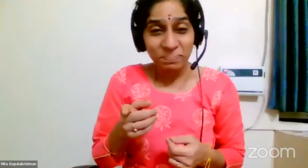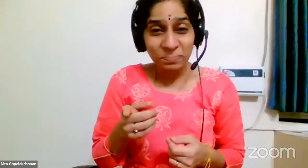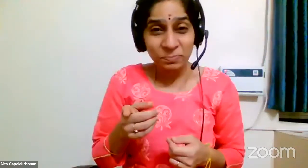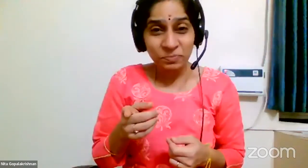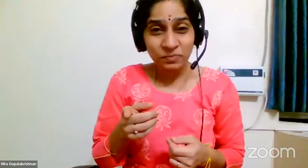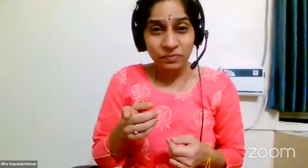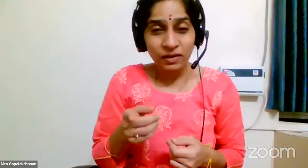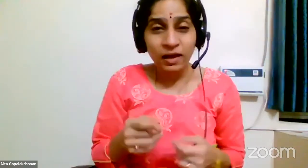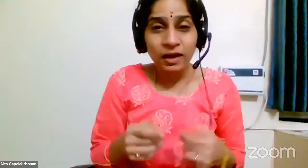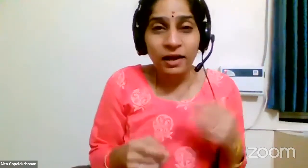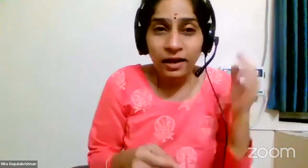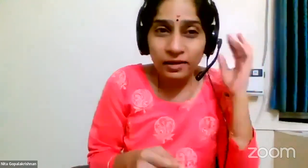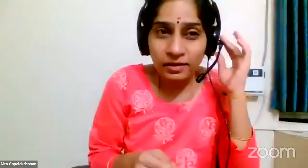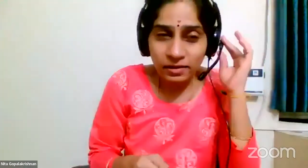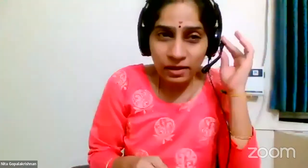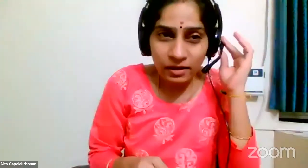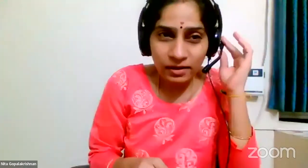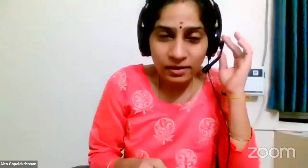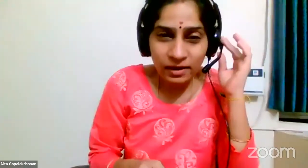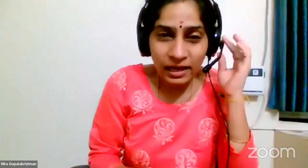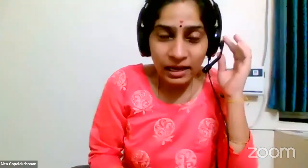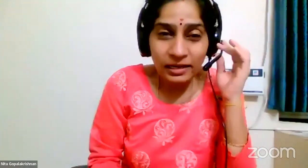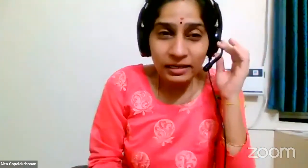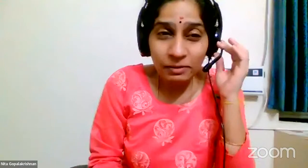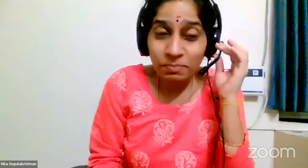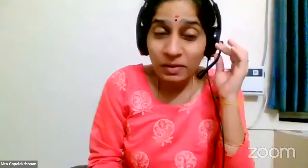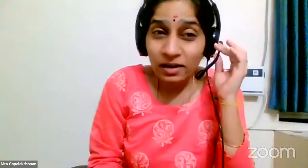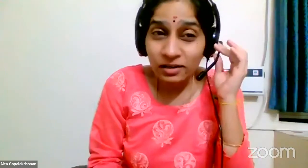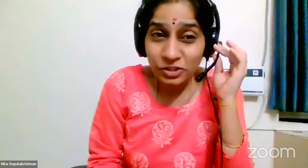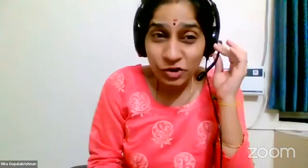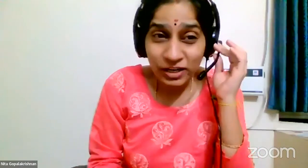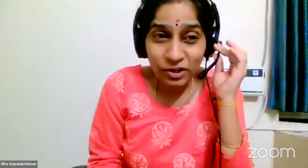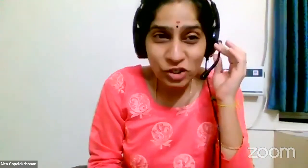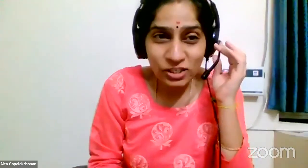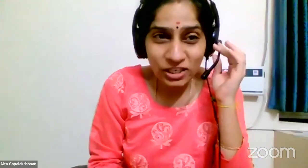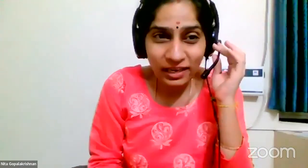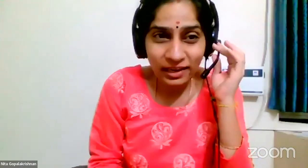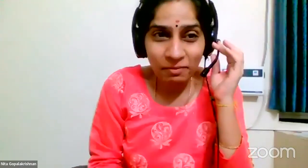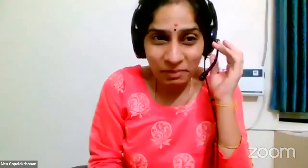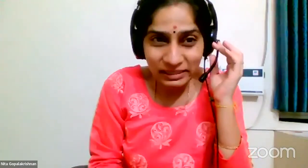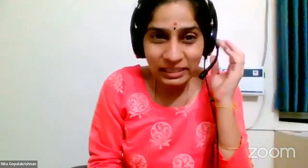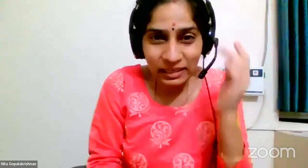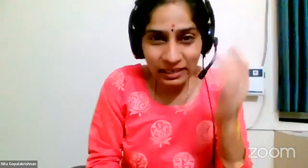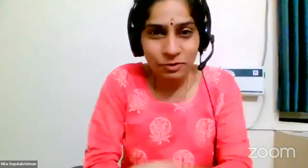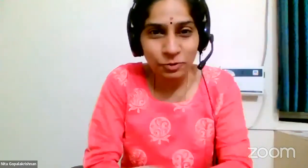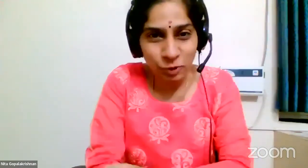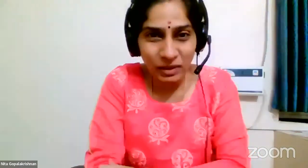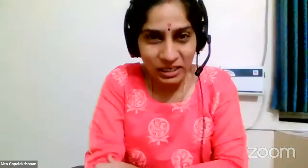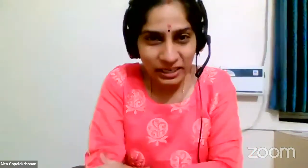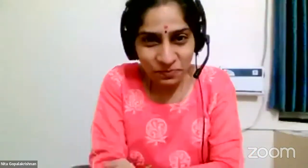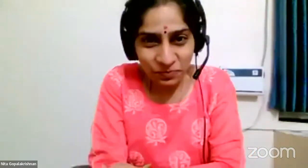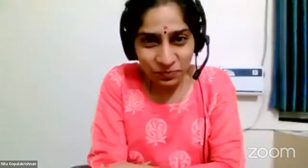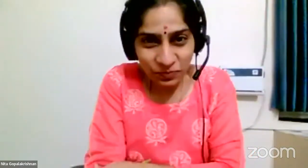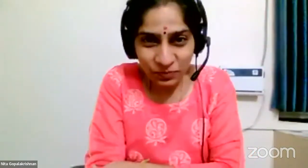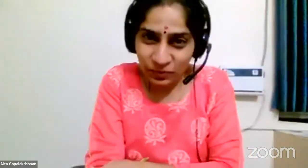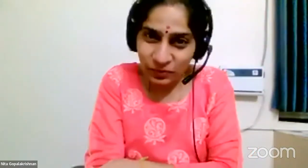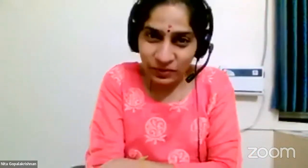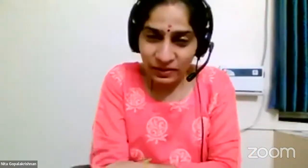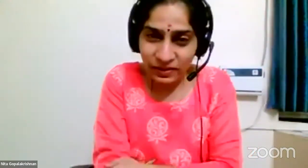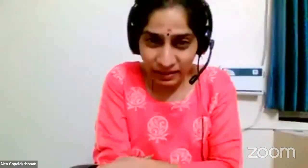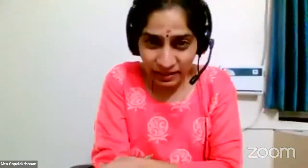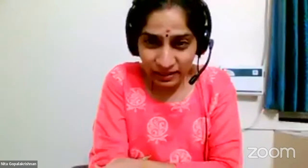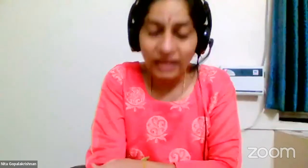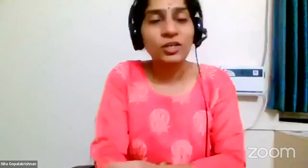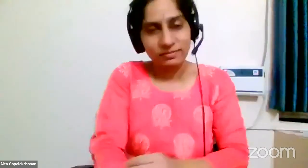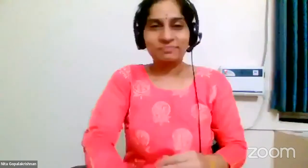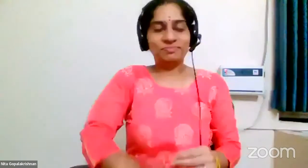करो, उनसे कुछ धन मांग लाओ, इतने बड़े राजा हैं आपके मित्र। श्री कृष्ण जी के पत्नी ने उनको भेजा है। सुदामा की